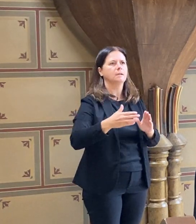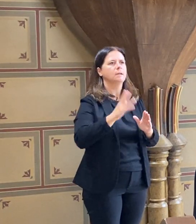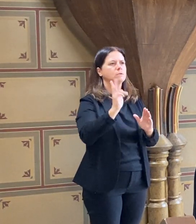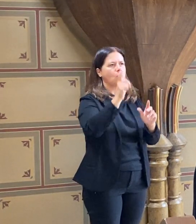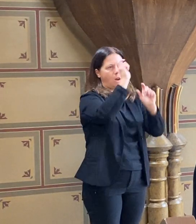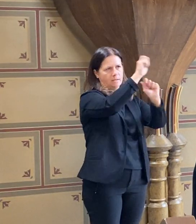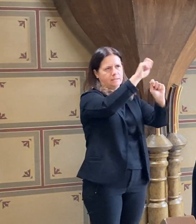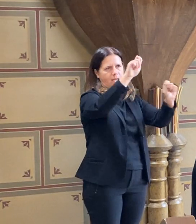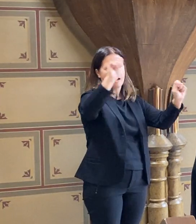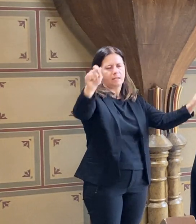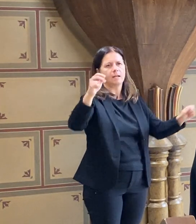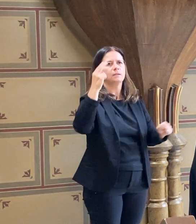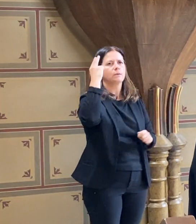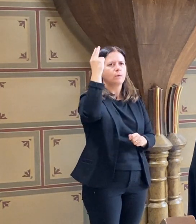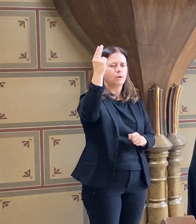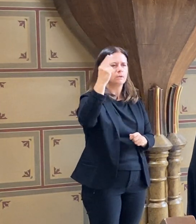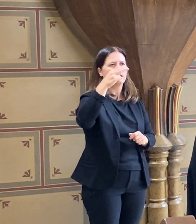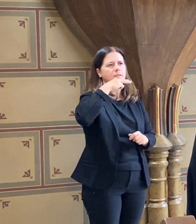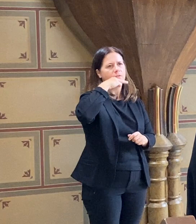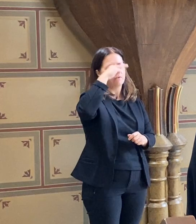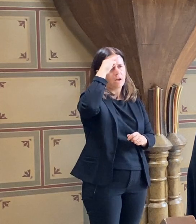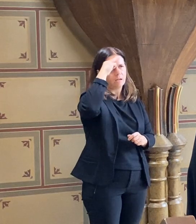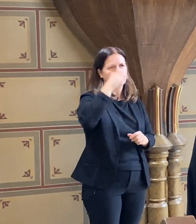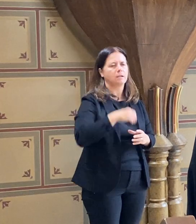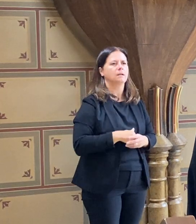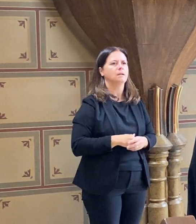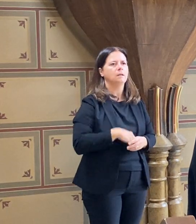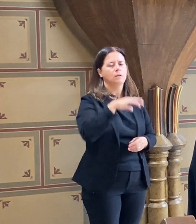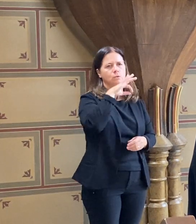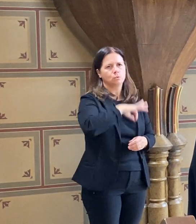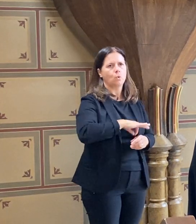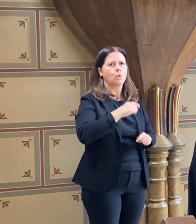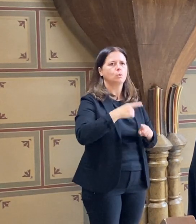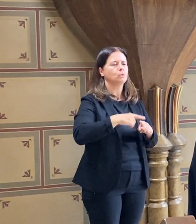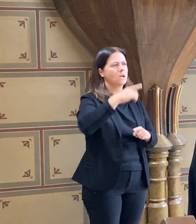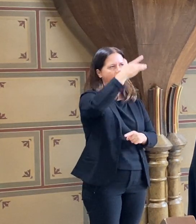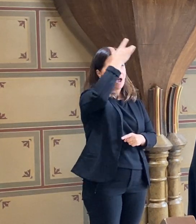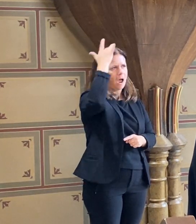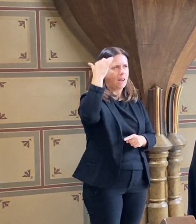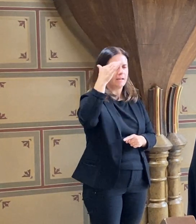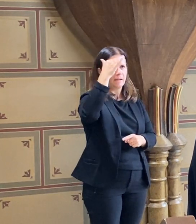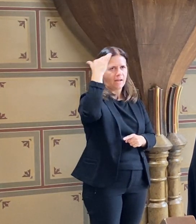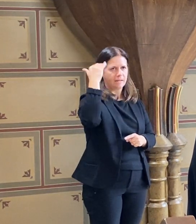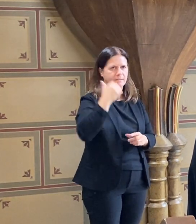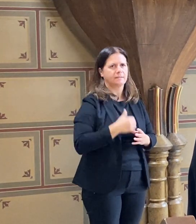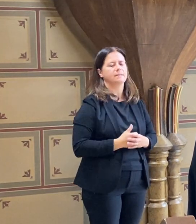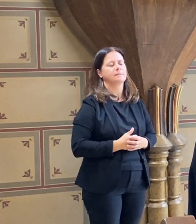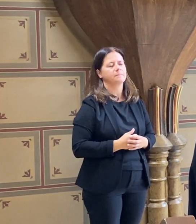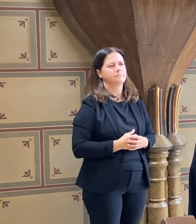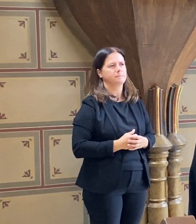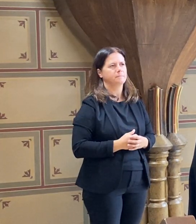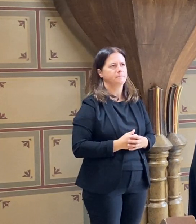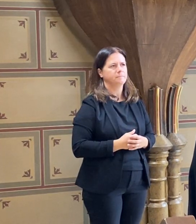Segne dich, Gott, der Vater, der Sohn und der Heilige Geist.